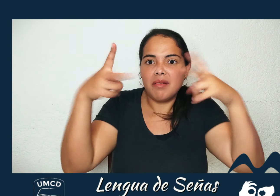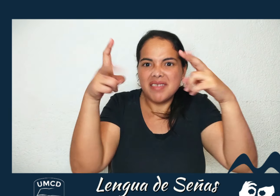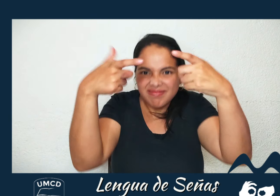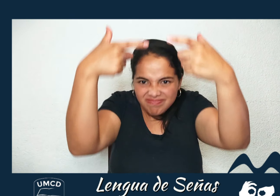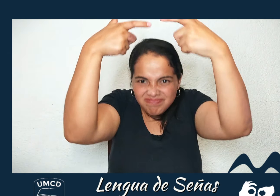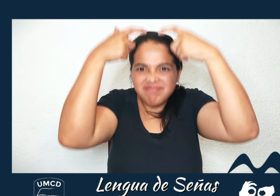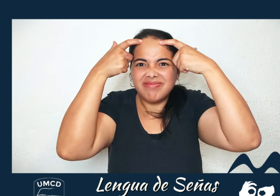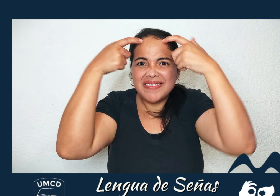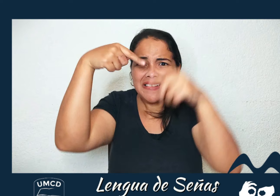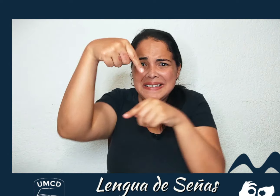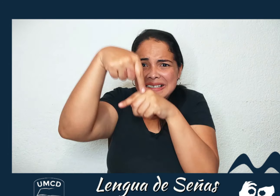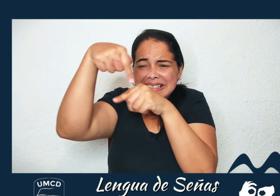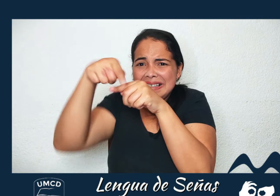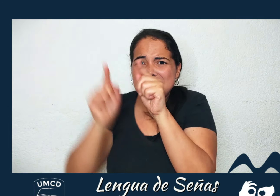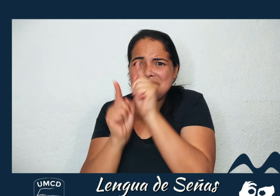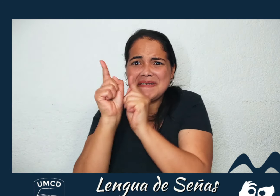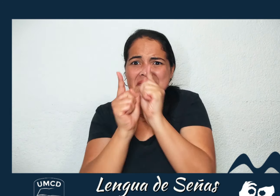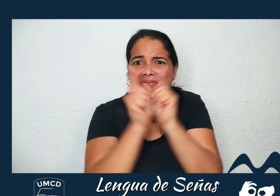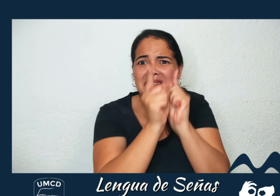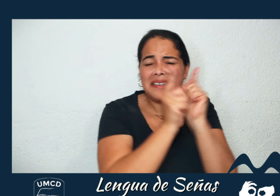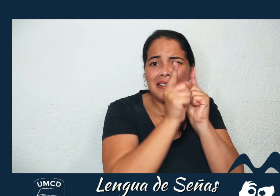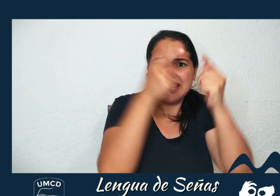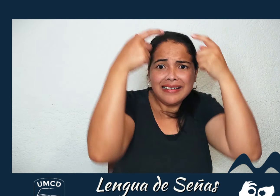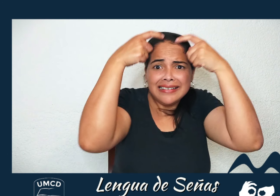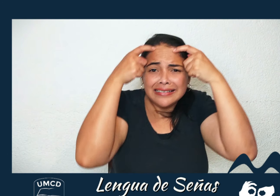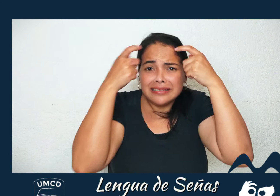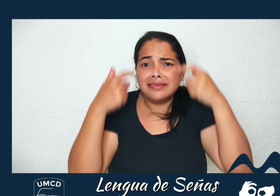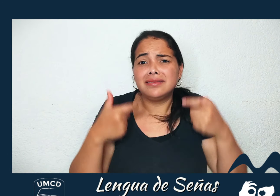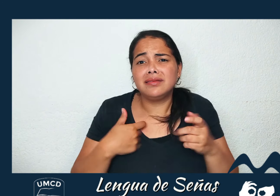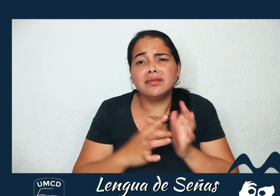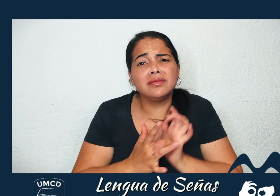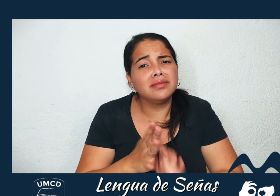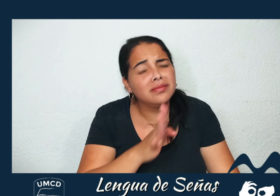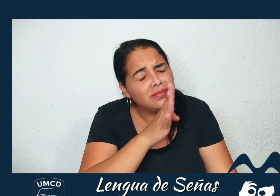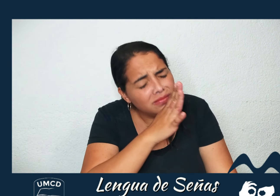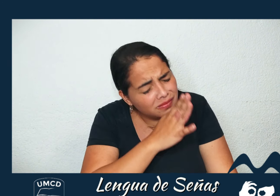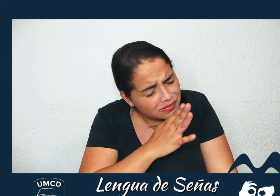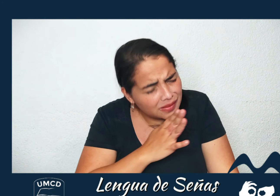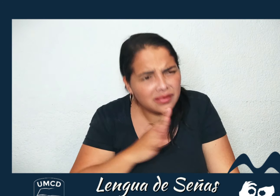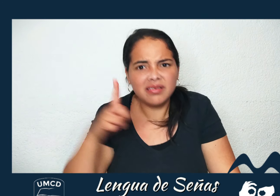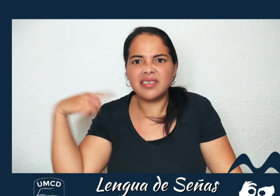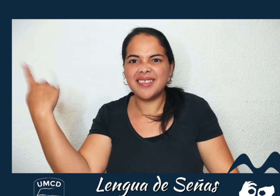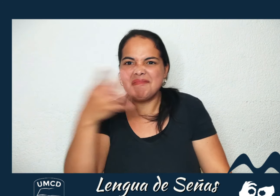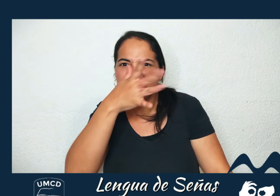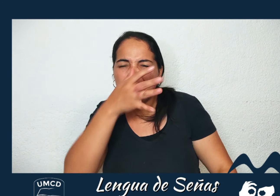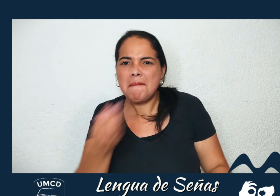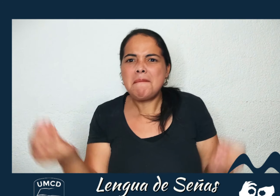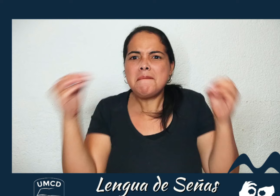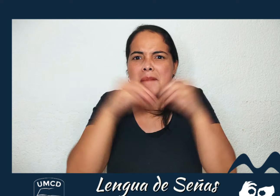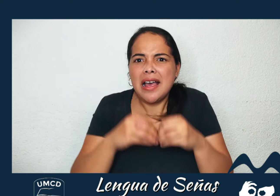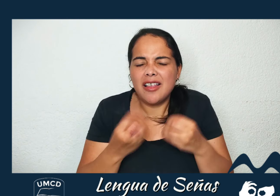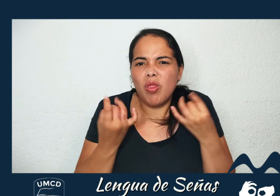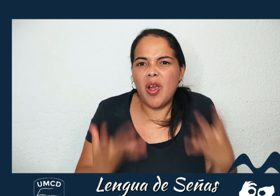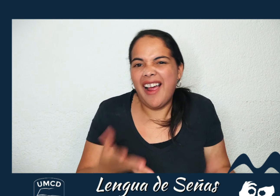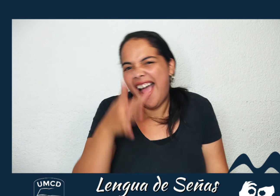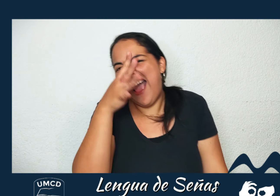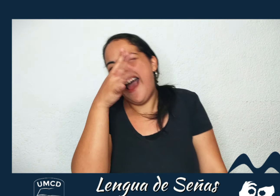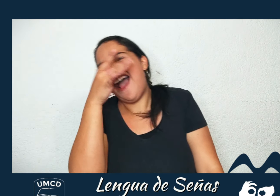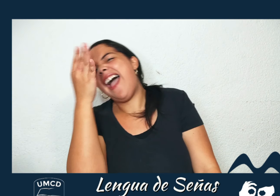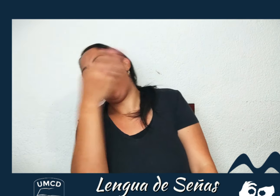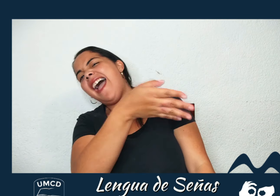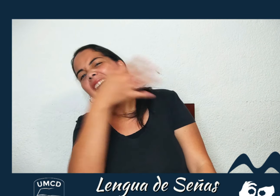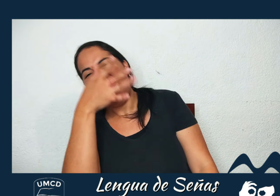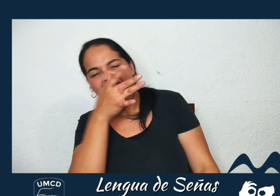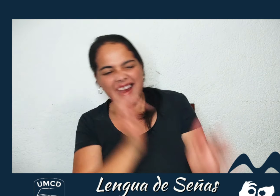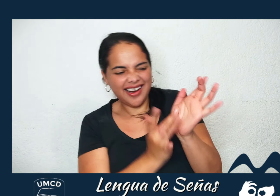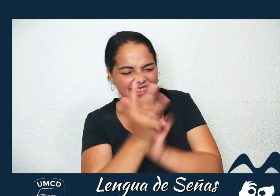las espinas de una corona falsa, que lo único que quería hacer era generar más dolor, y trajo burla y